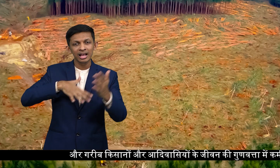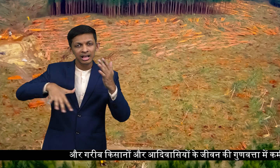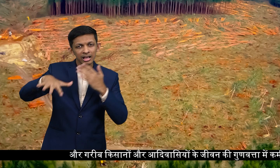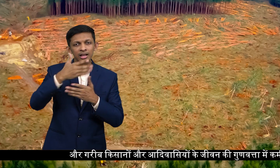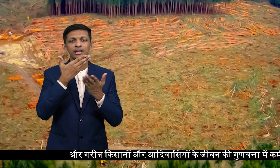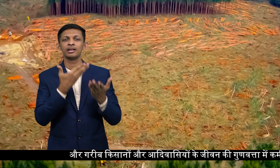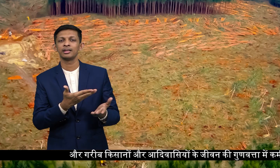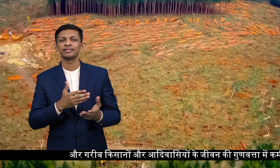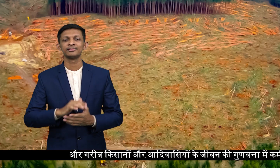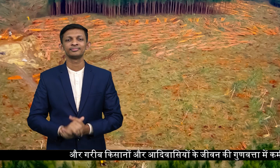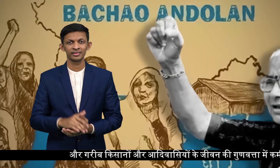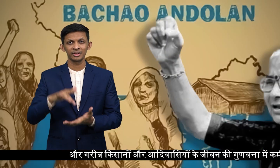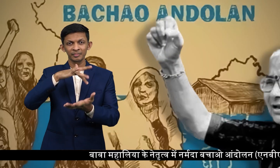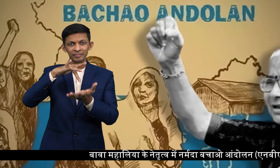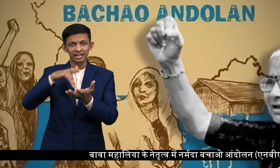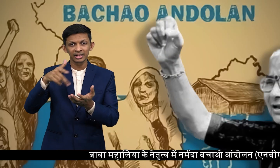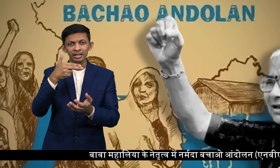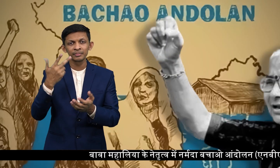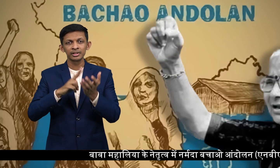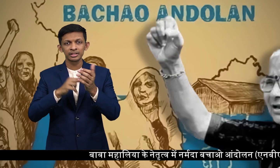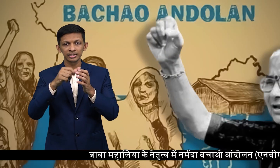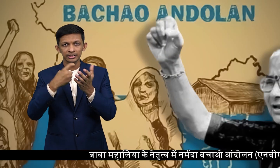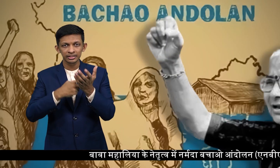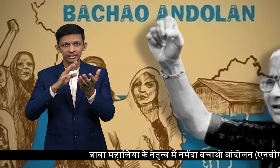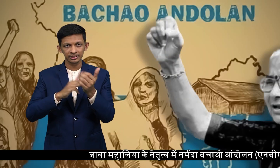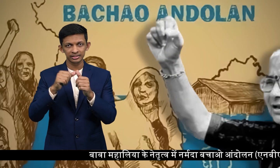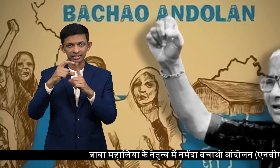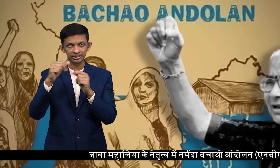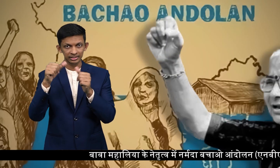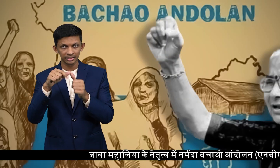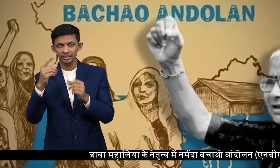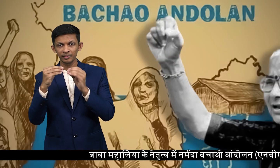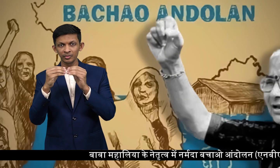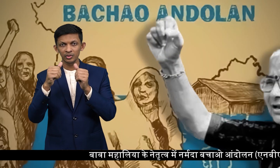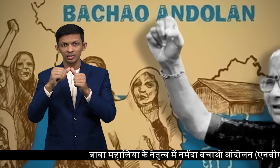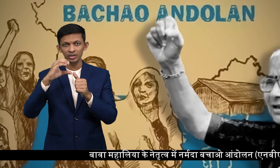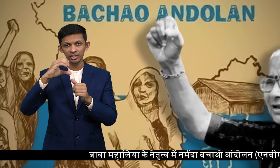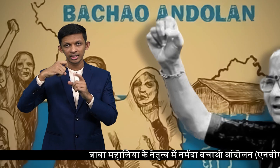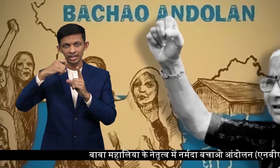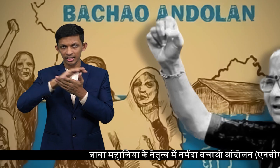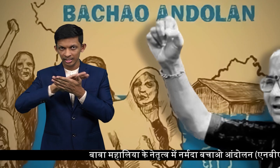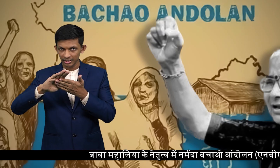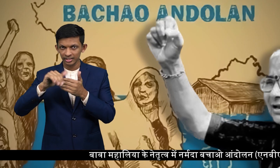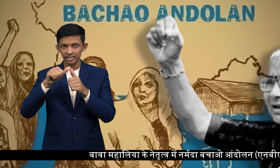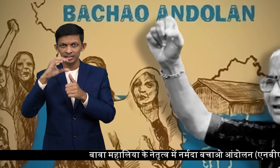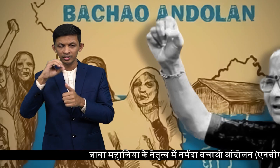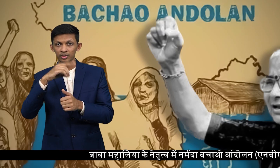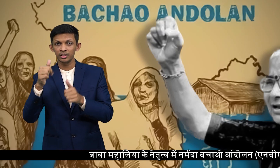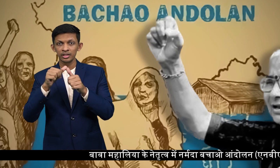में कमी आई। बाबा महालिया ने नेतृत्व में नर्मदा बचाओ आंदोलन